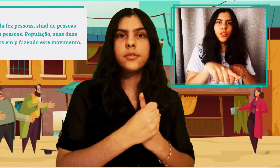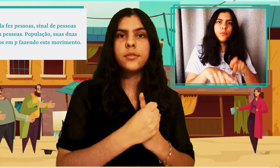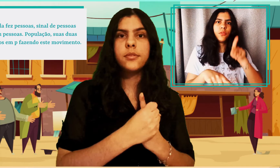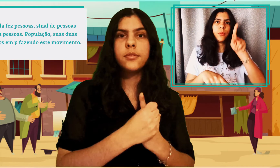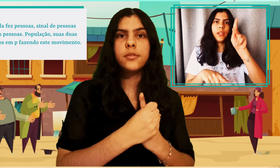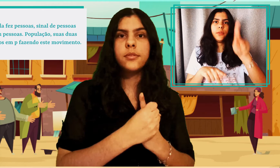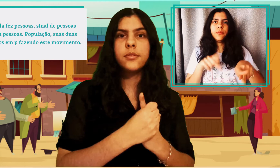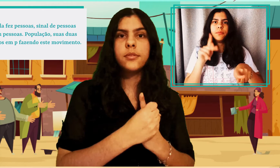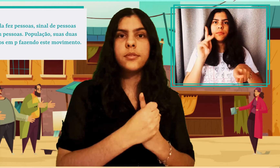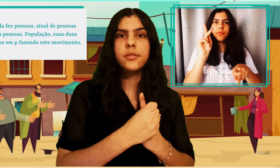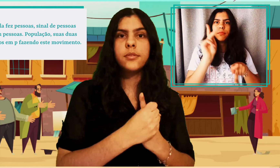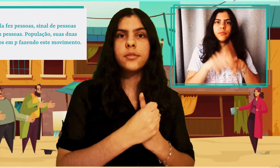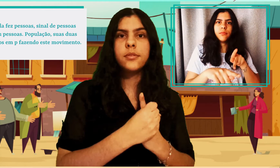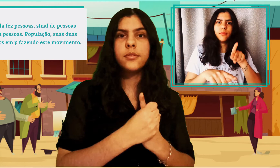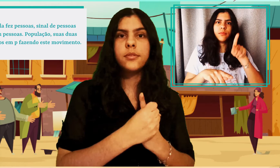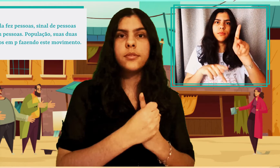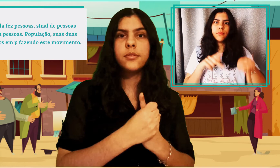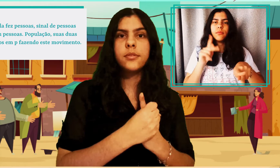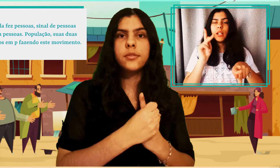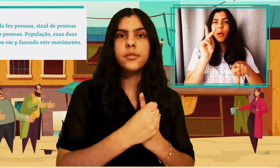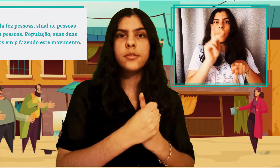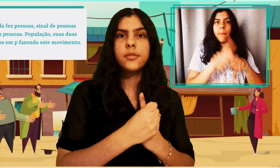fazendo este movimento.